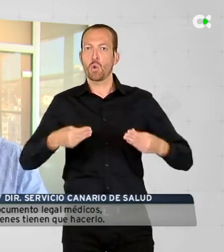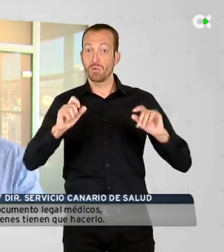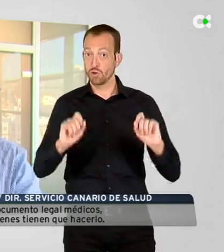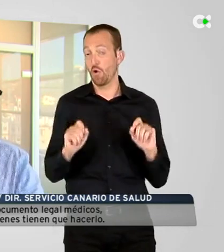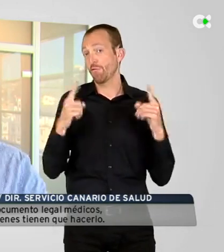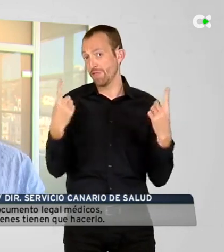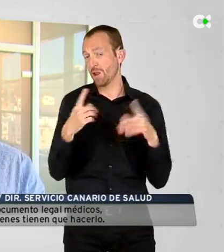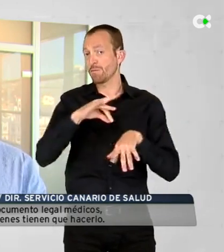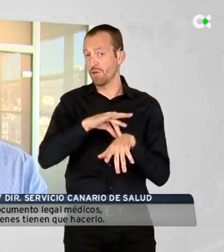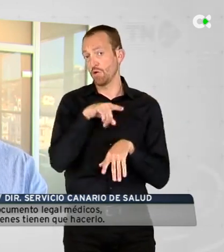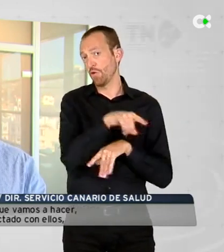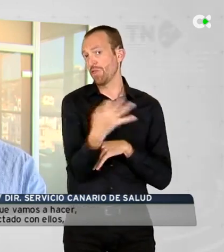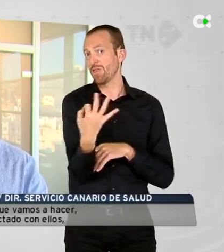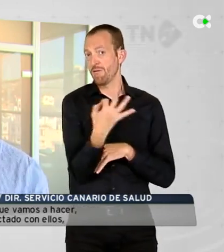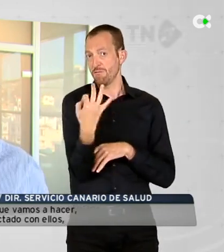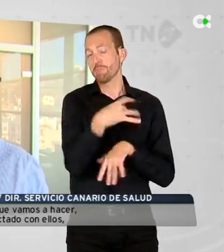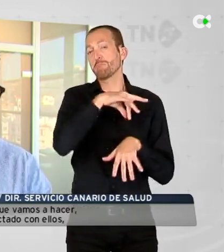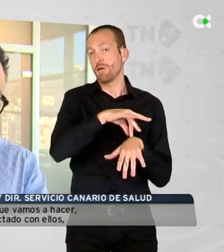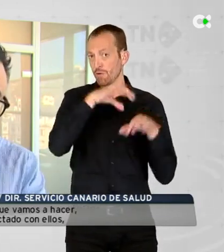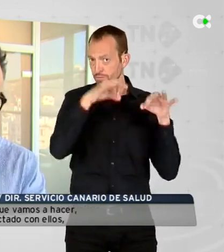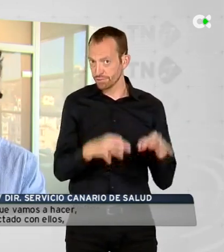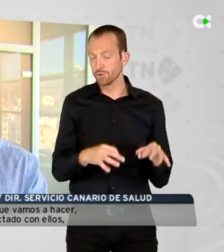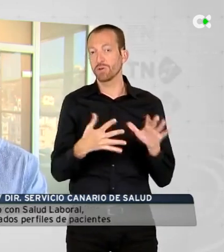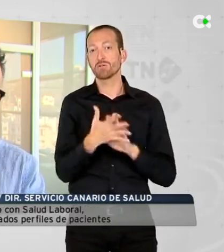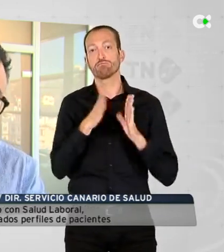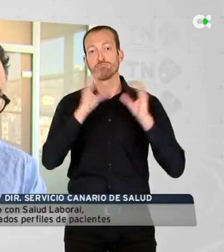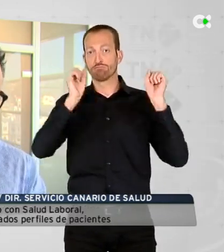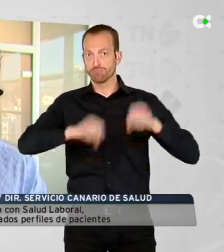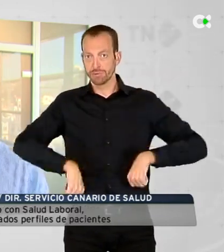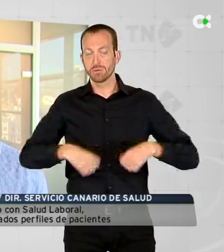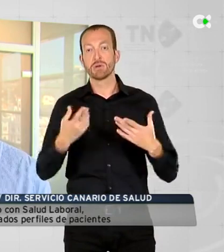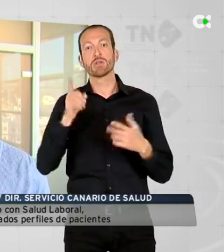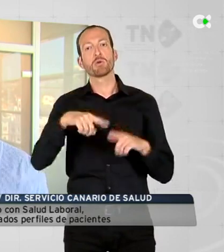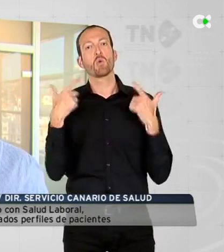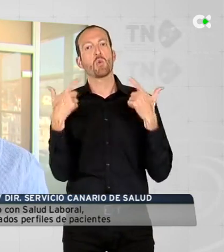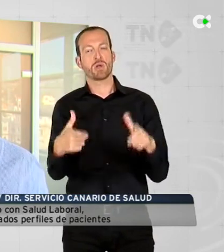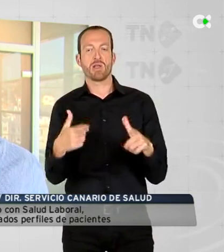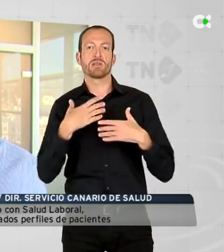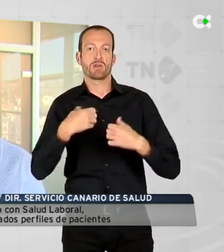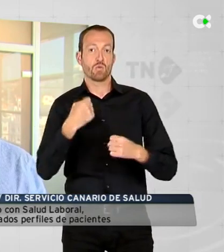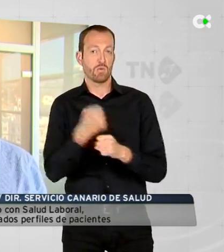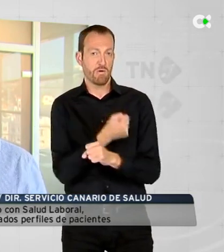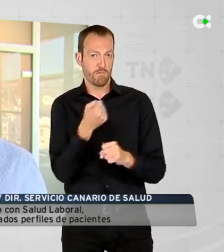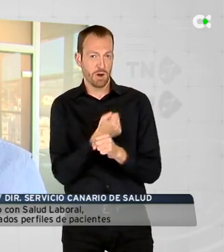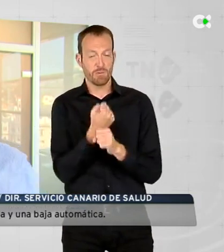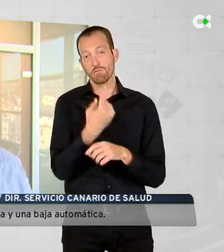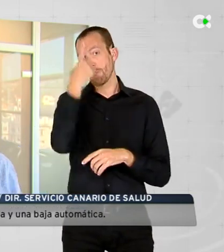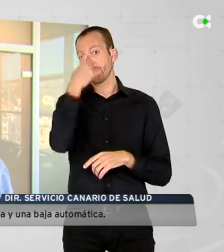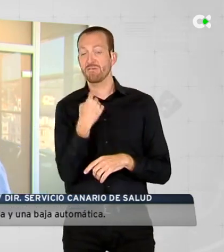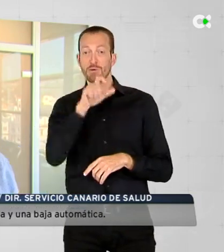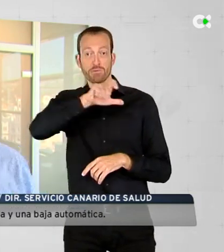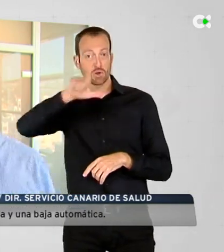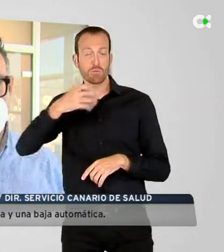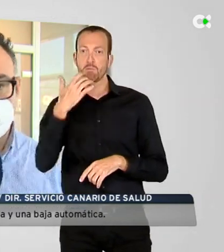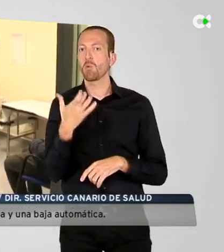médico son ellos quienes tienen que hacerlo y lo que vamos a hacer es pactado con ellos pactado con las unidades de salud laboral determinados perfiles de pacientes tengan